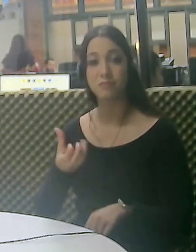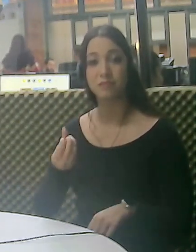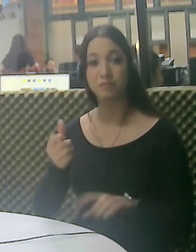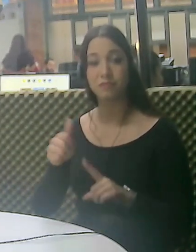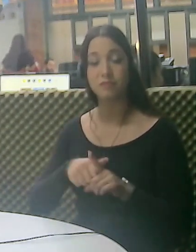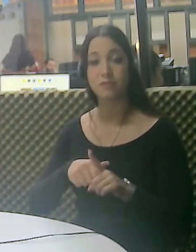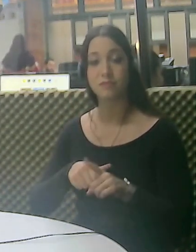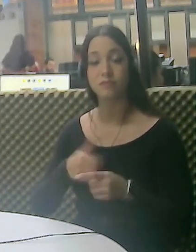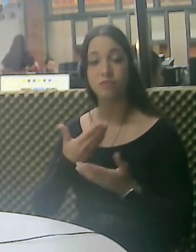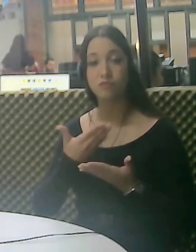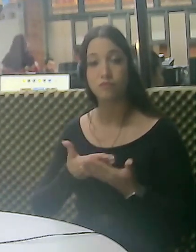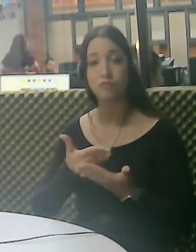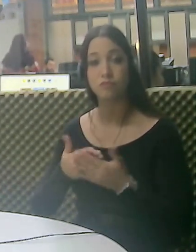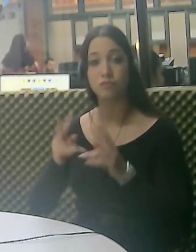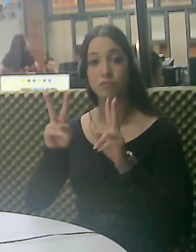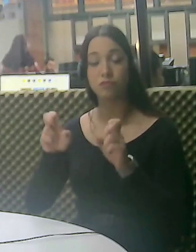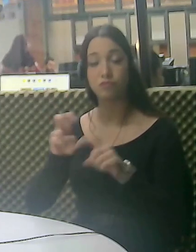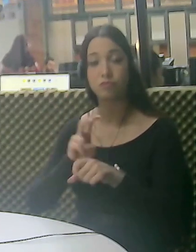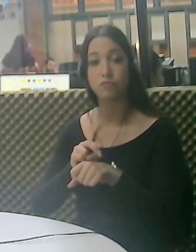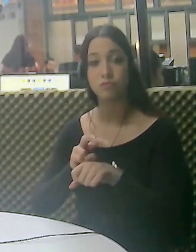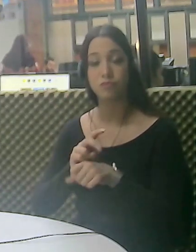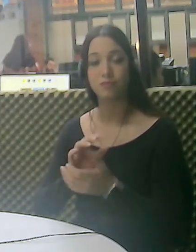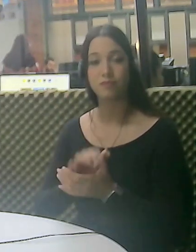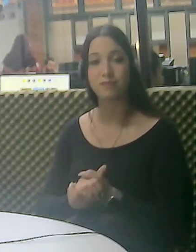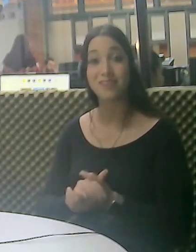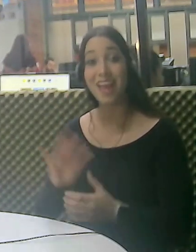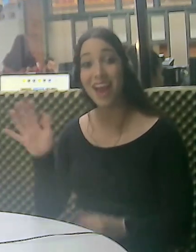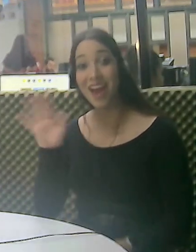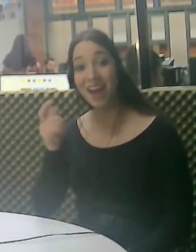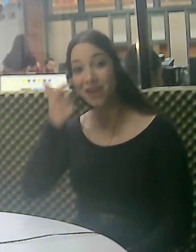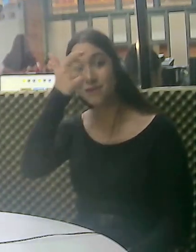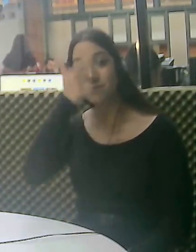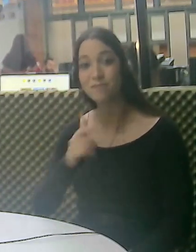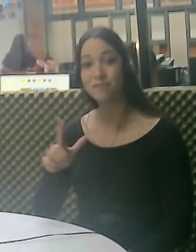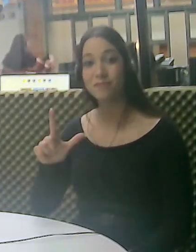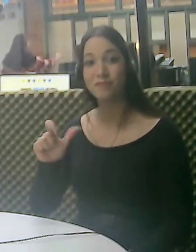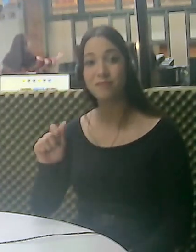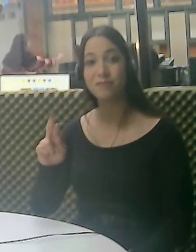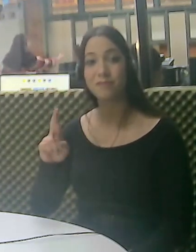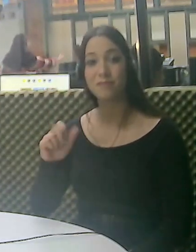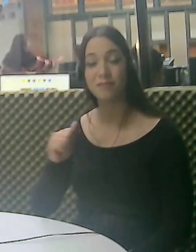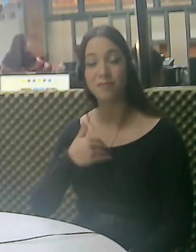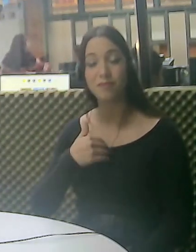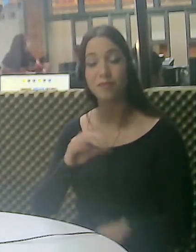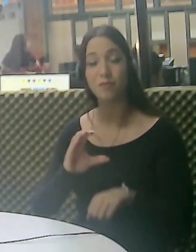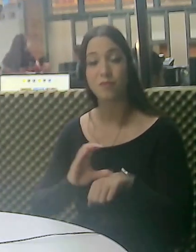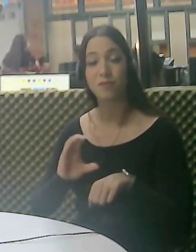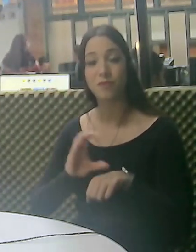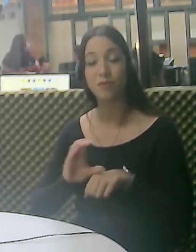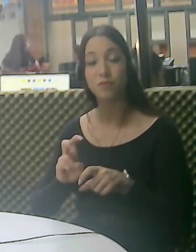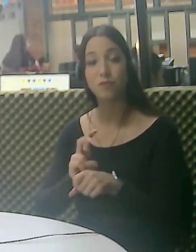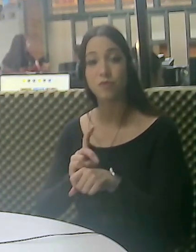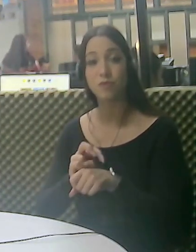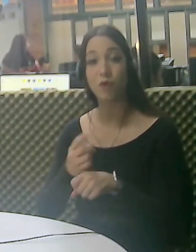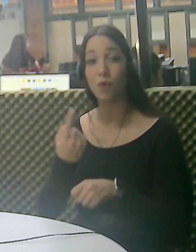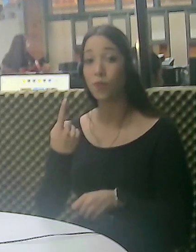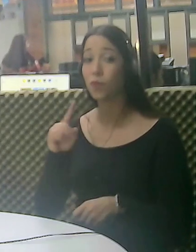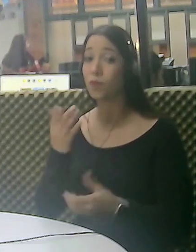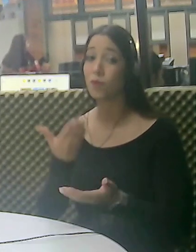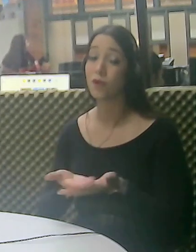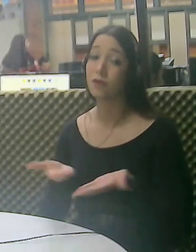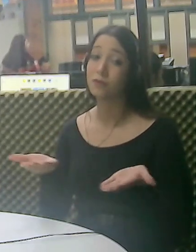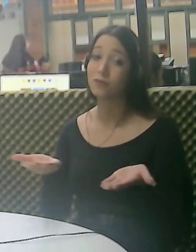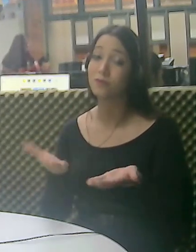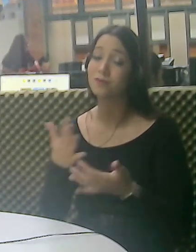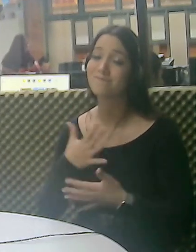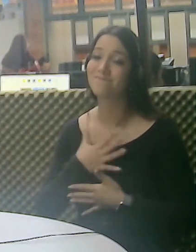de aprendizado sobre robótica. Oi gente, eu sou a Laura, eu sou do curso de robótica, hoje é a nossa última aula e